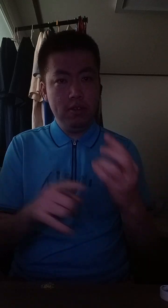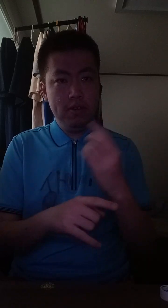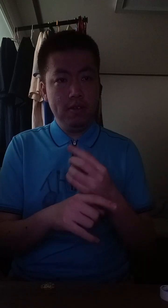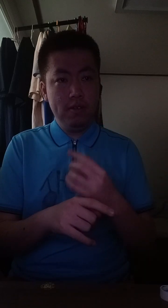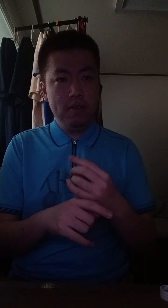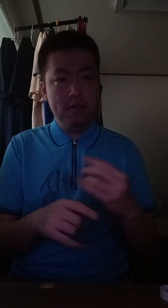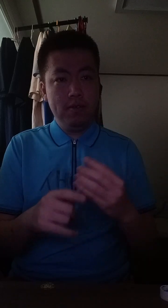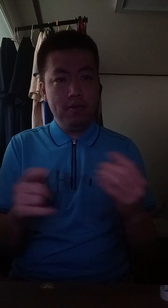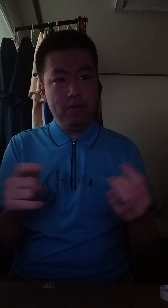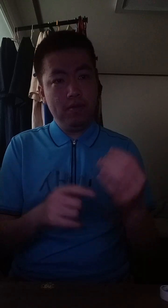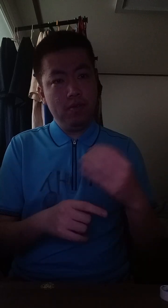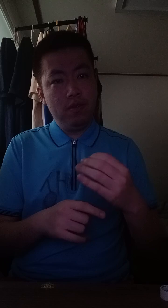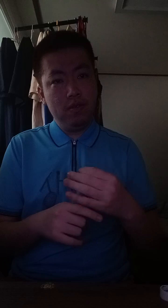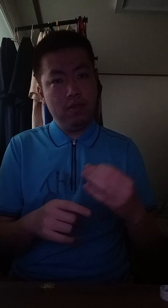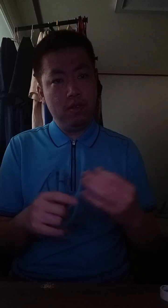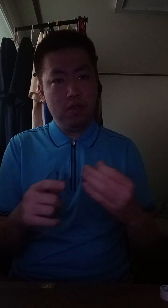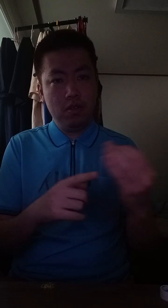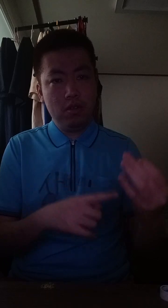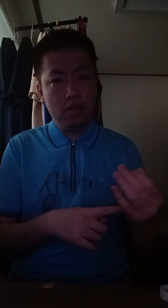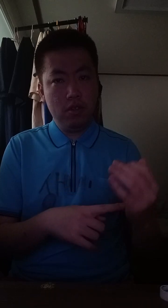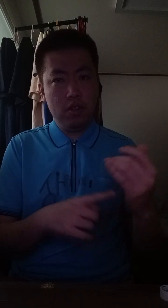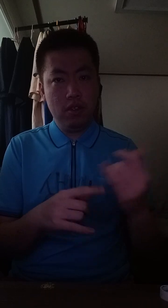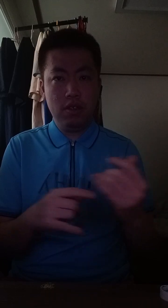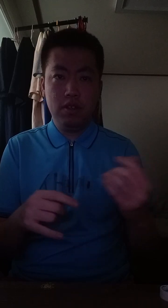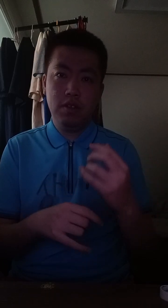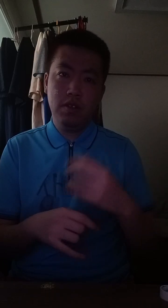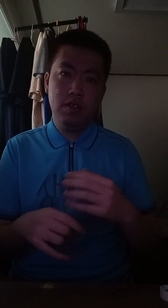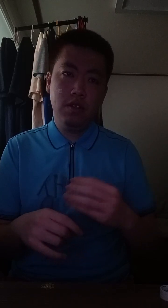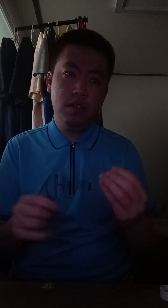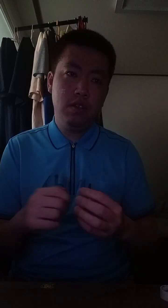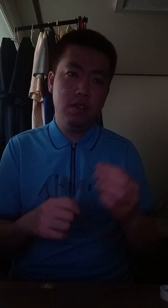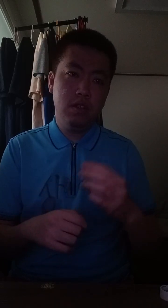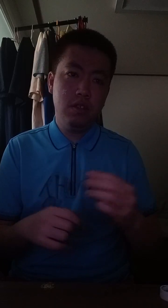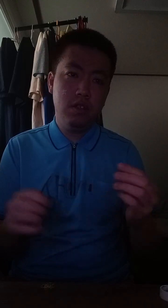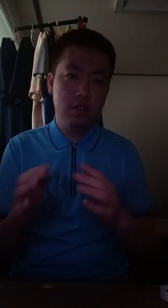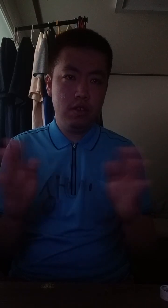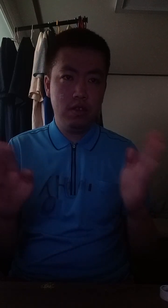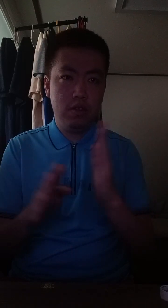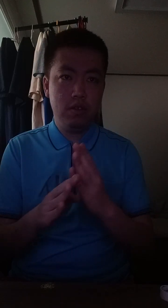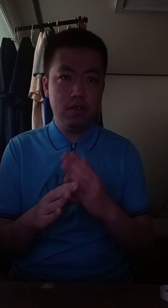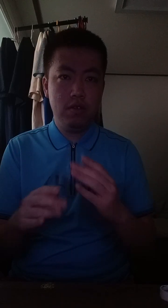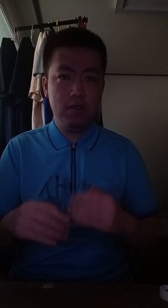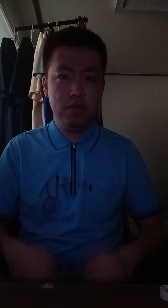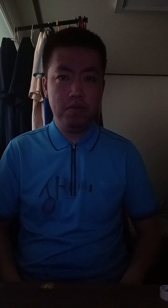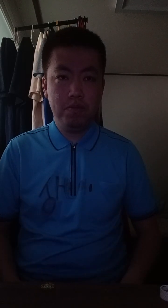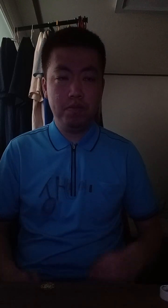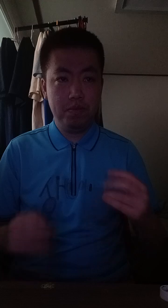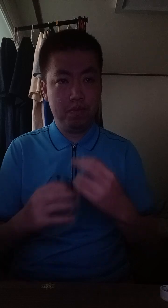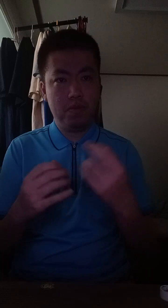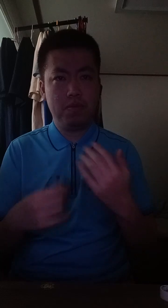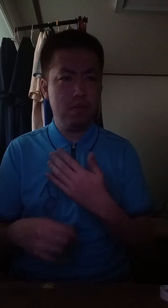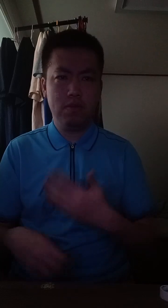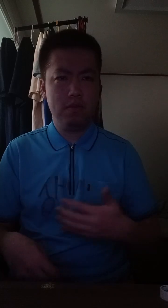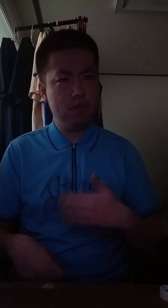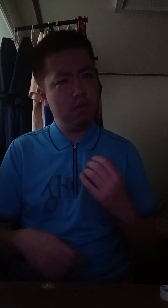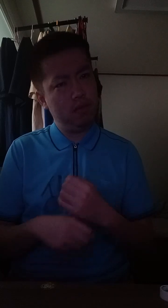했었는데 지하철 안에 탑승해 계시던 중년의 남성분이 문을 안 닫히게 심한 부상을 입진 않았지만